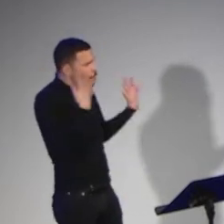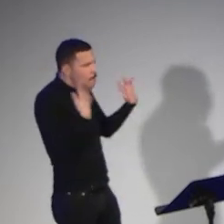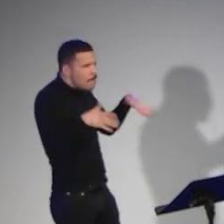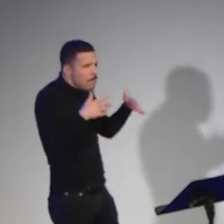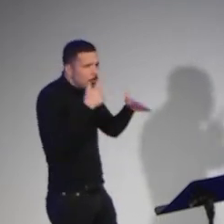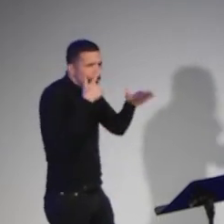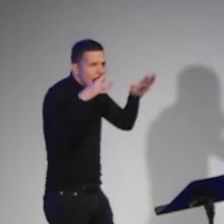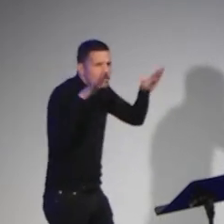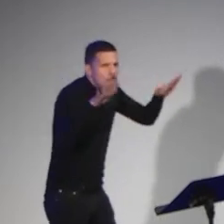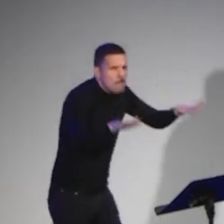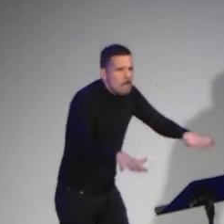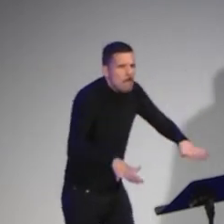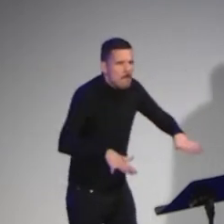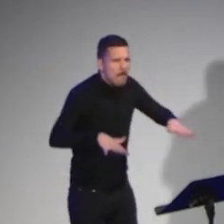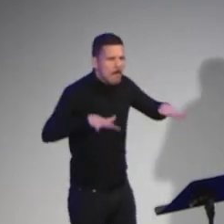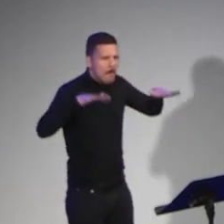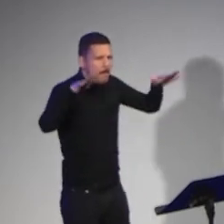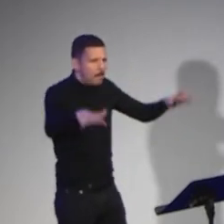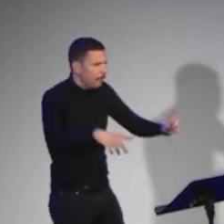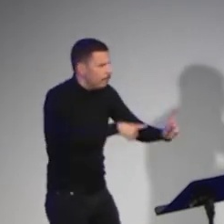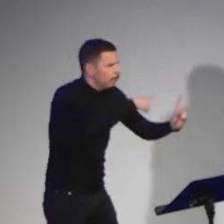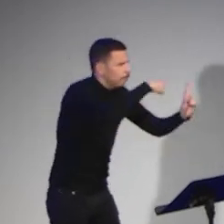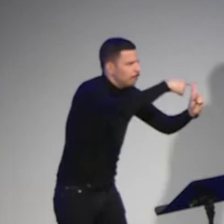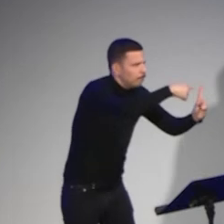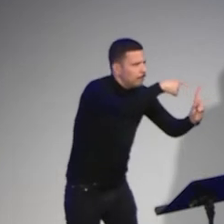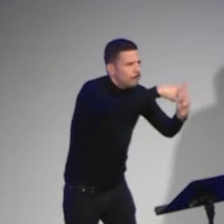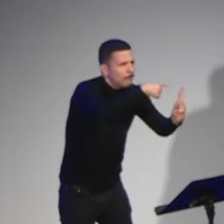sur l'écran de son téléphone. Un rappeur chanta.